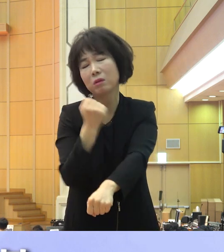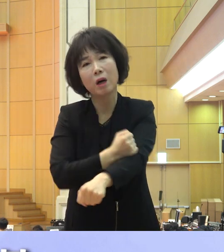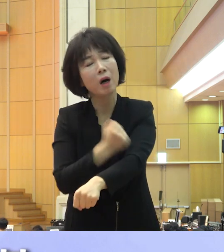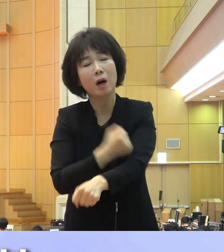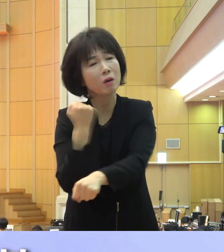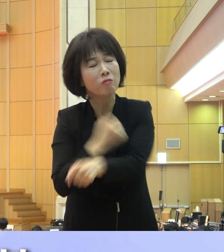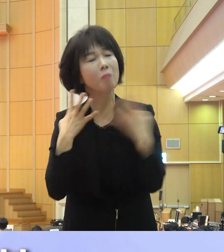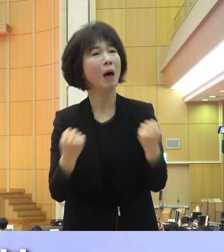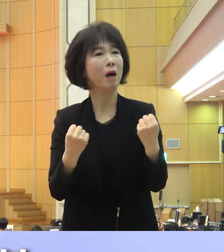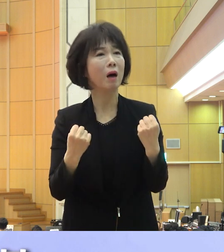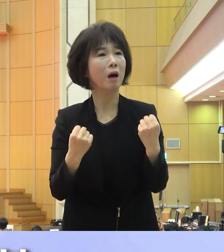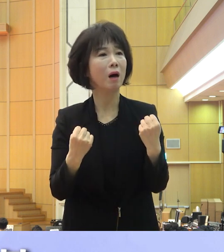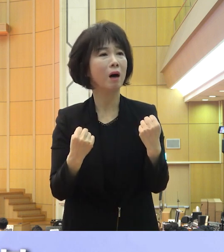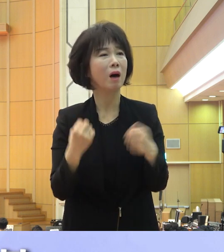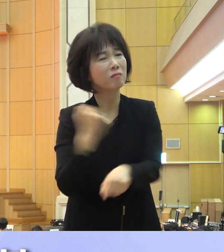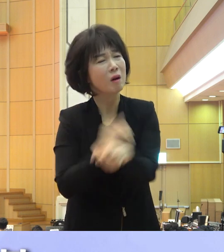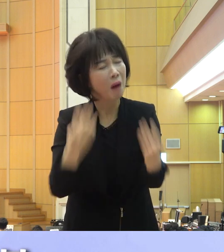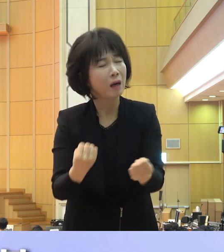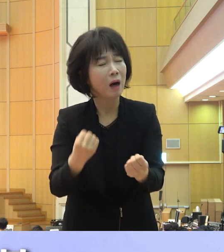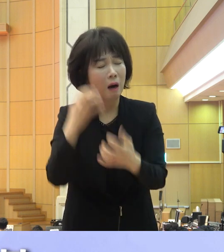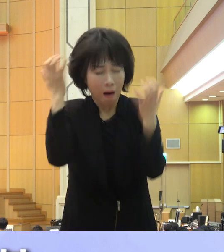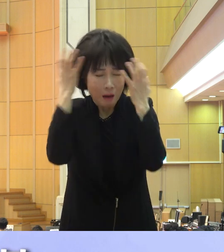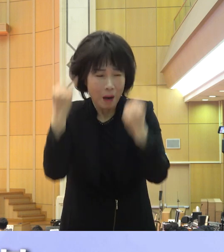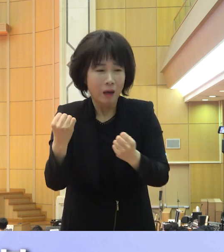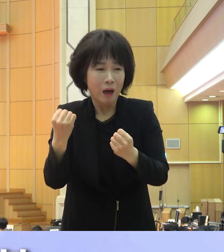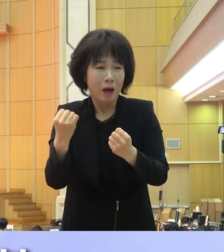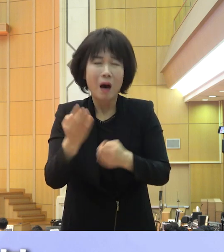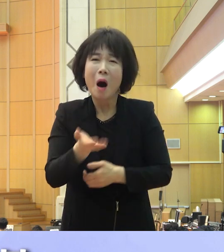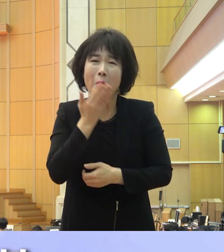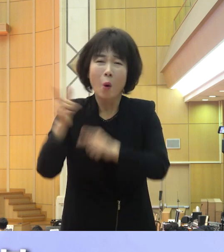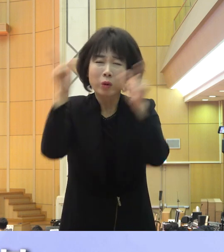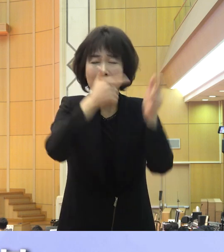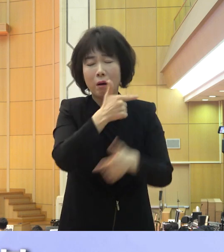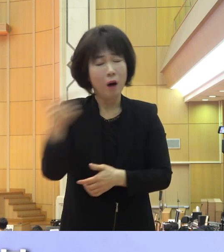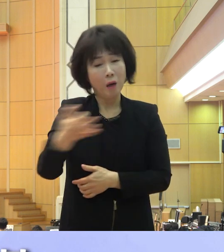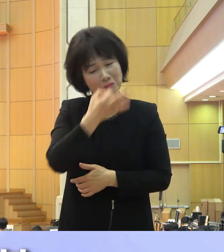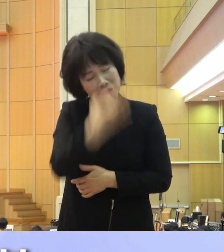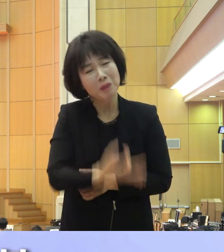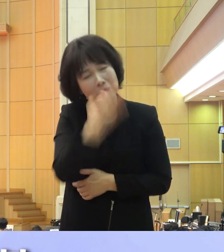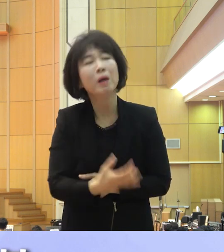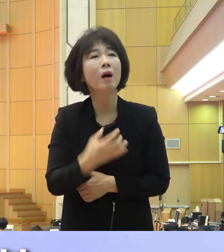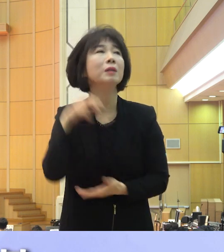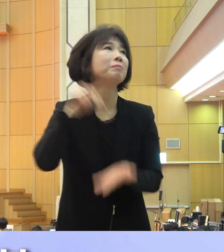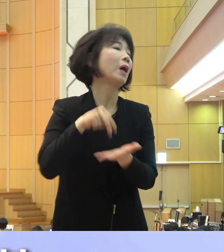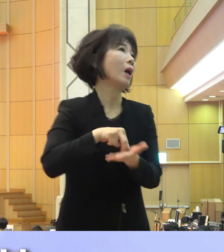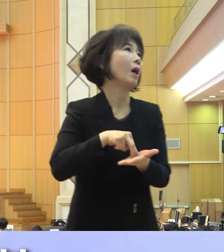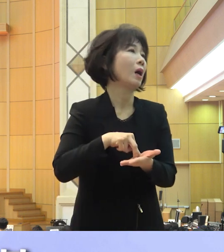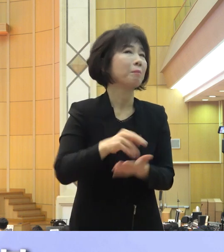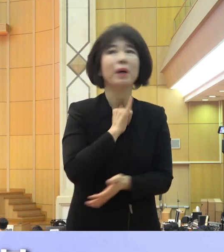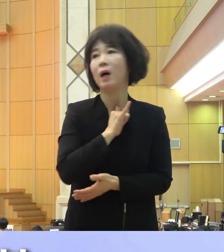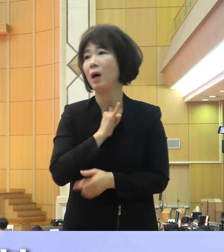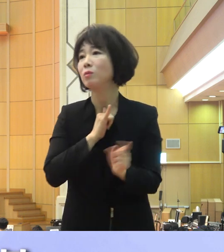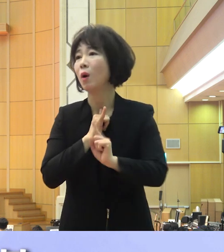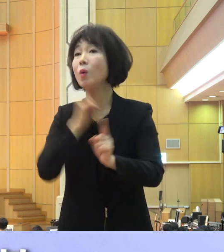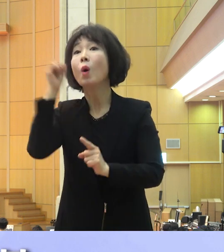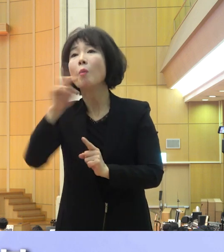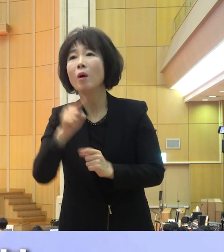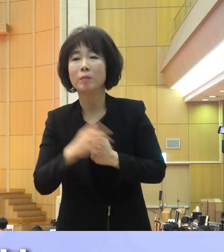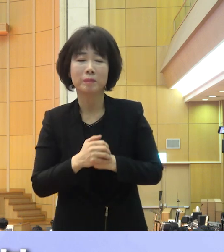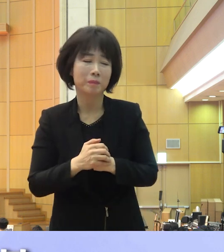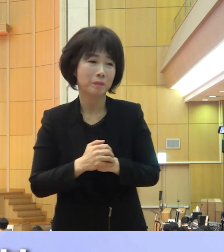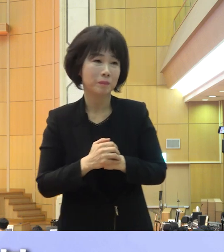많이 해야 겨우 입술에 풀칠할 정도였습니다. 뿐만